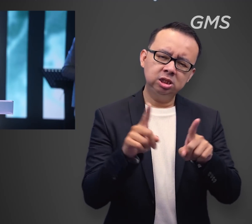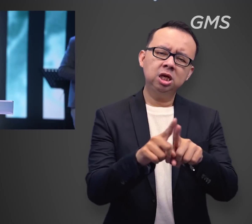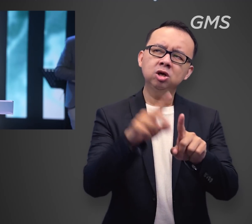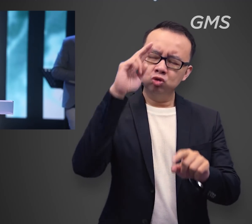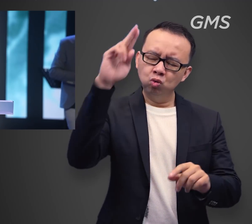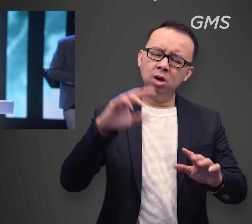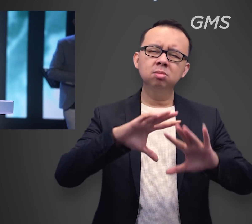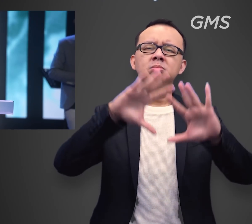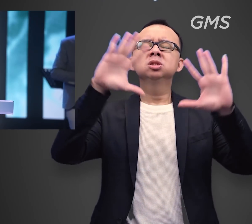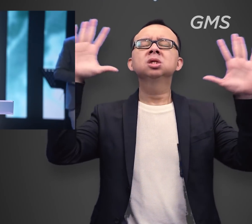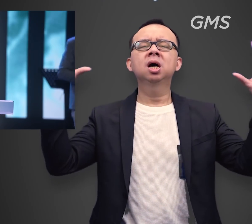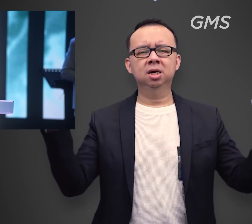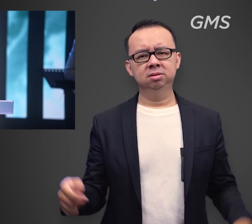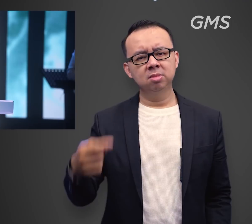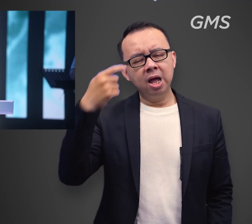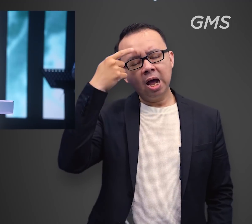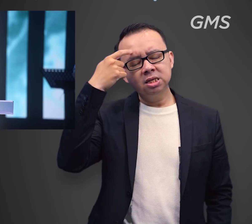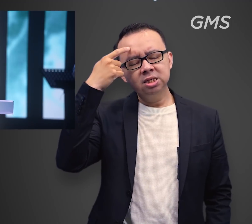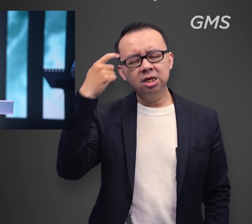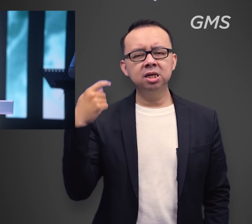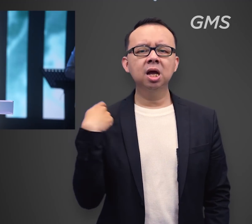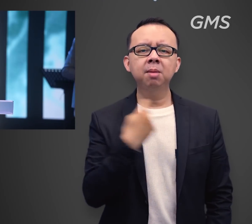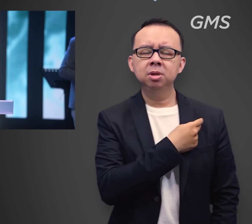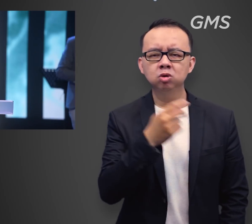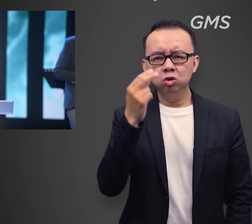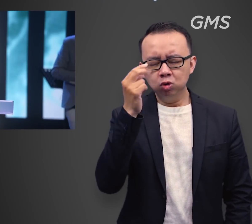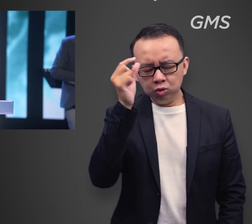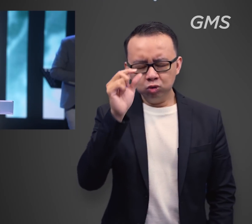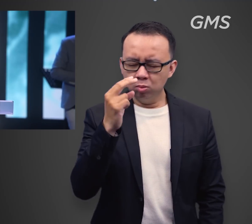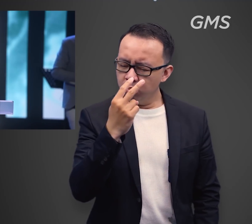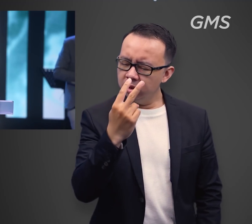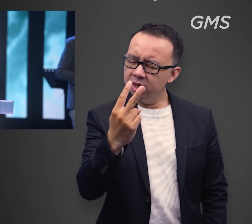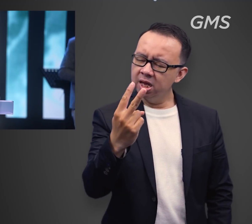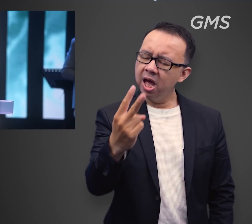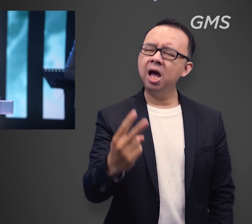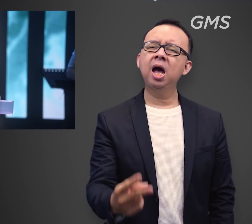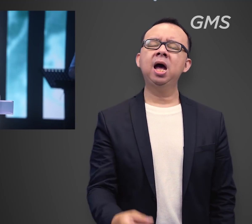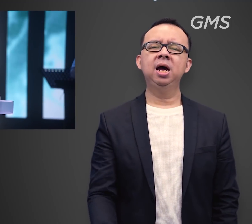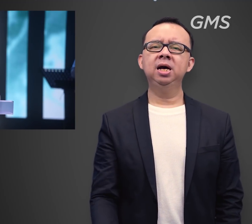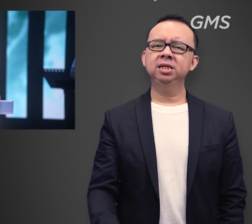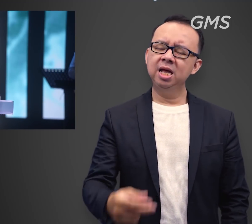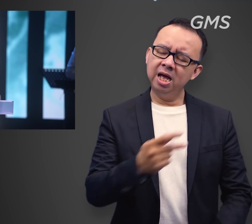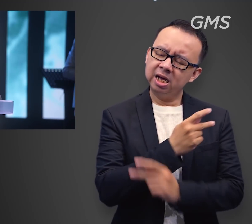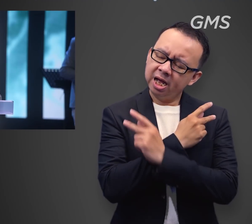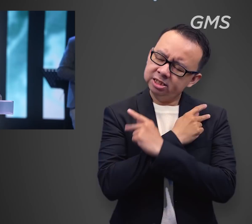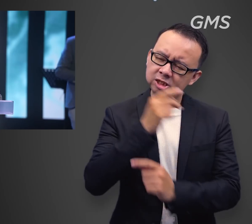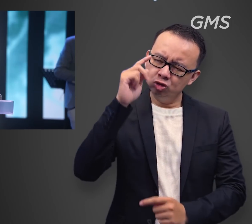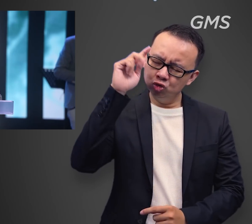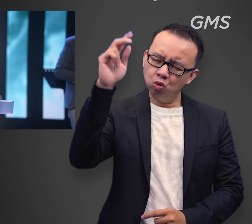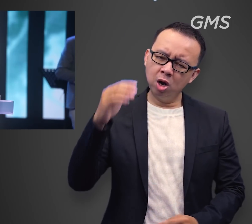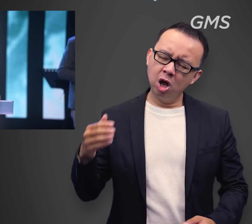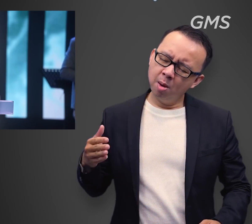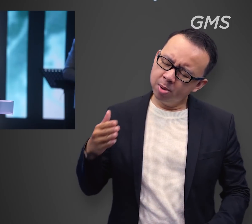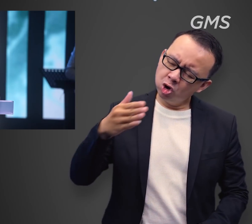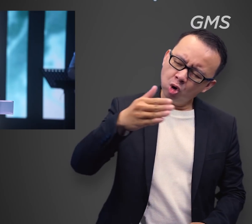ajari kami untuk terus boleh melihat keajaiban kasih-Mu yang menerobos masuk dalam hati kami dan hidup